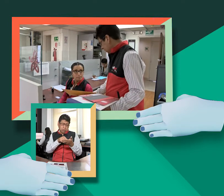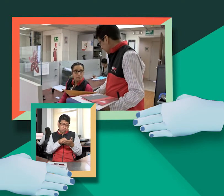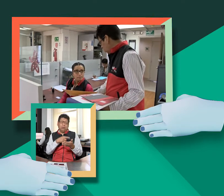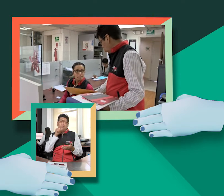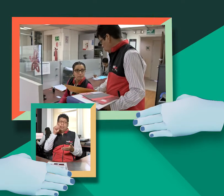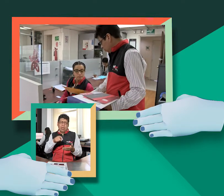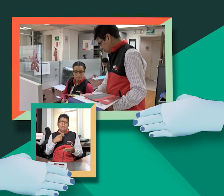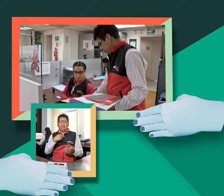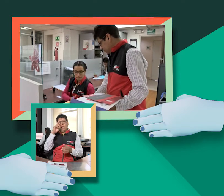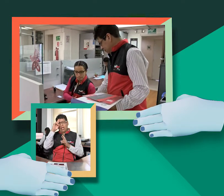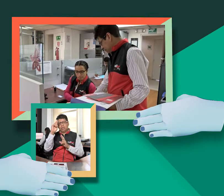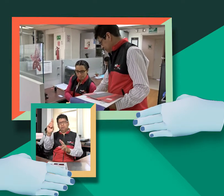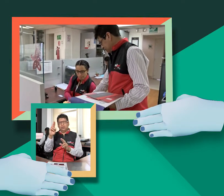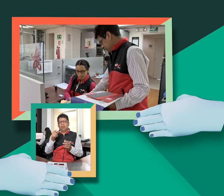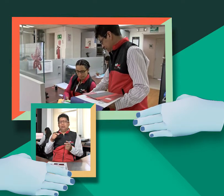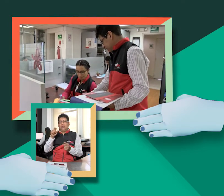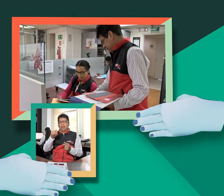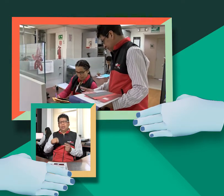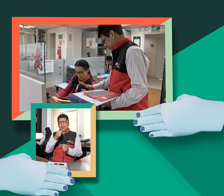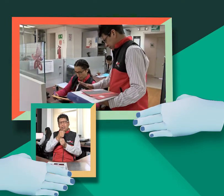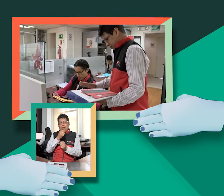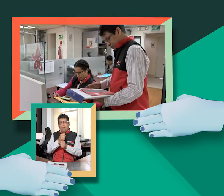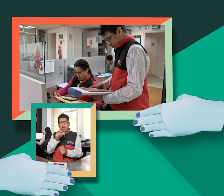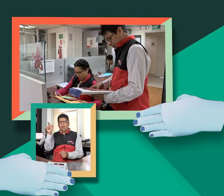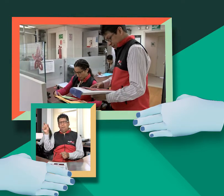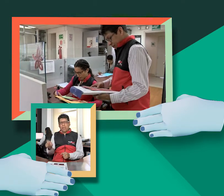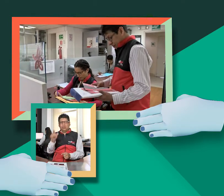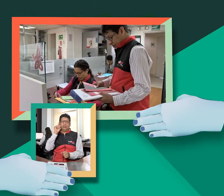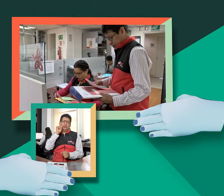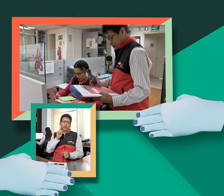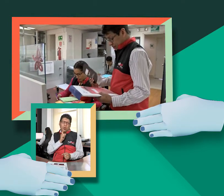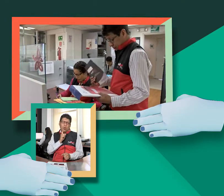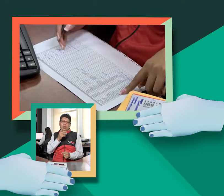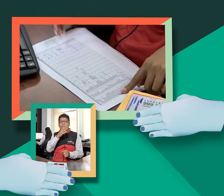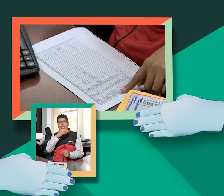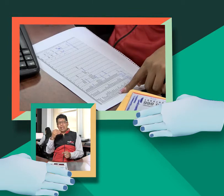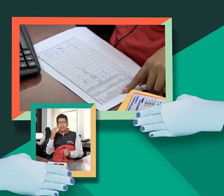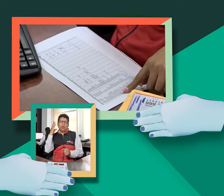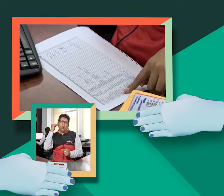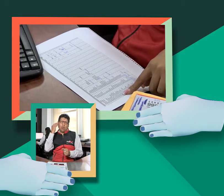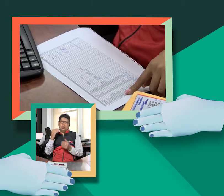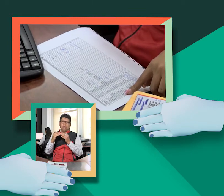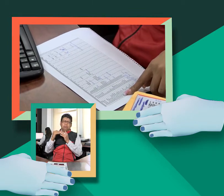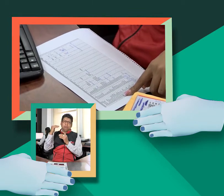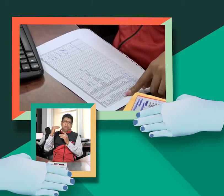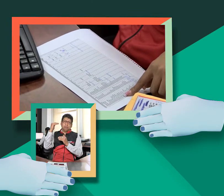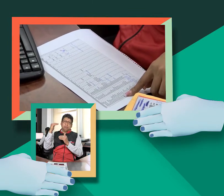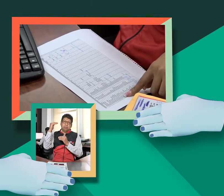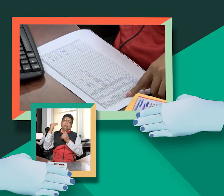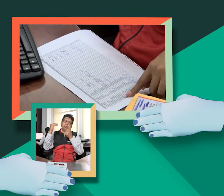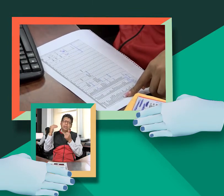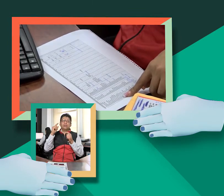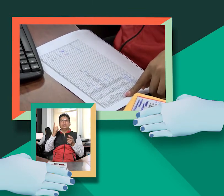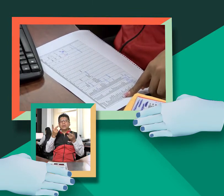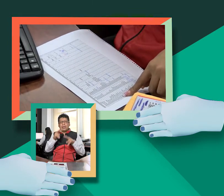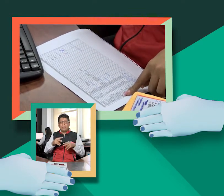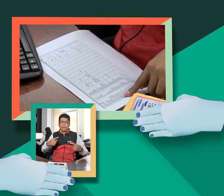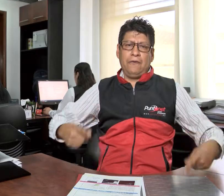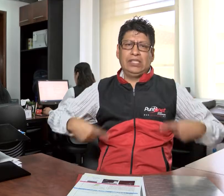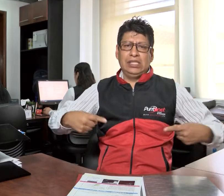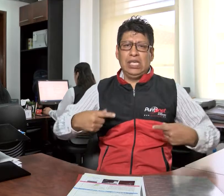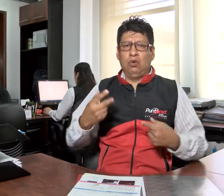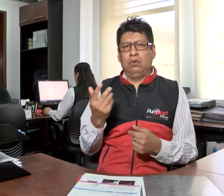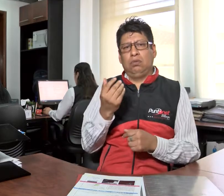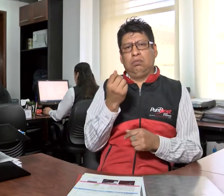también darnos la oportunidad de nosotros como personas sordas no solamente las personas con discapacidad física